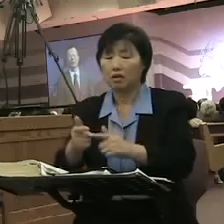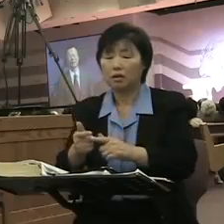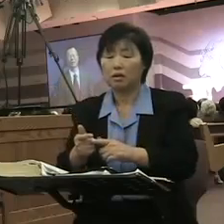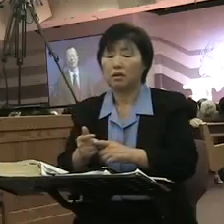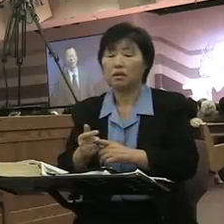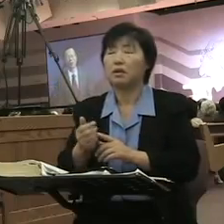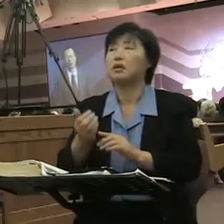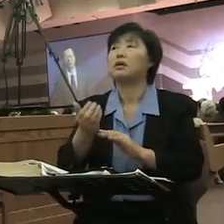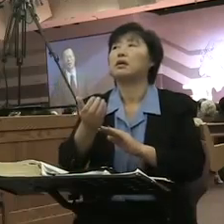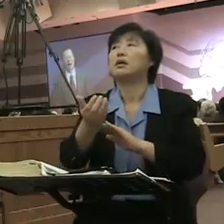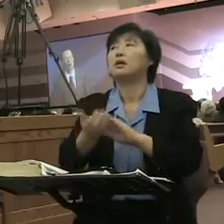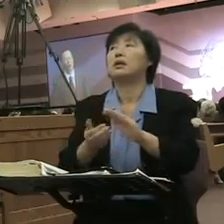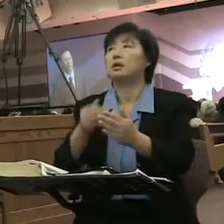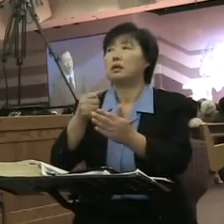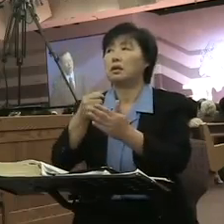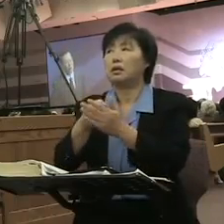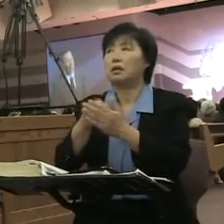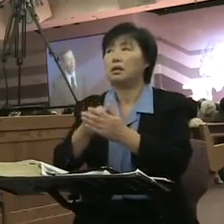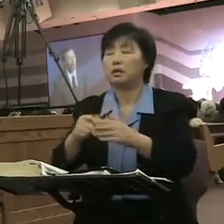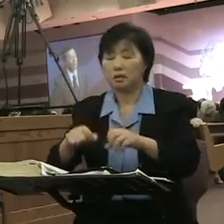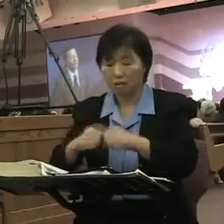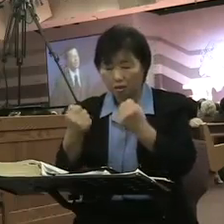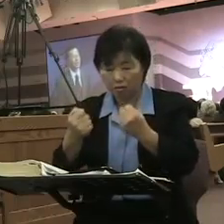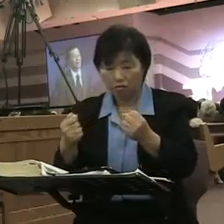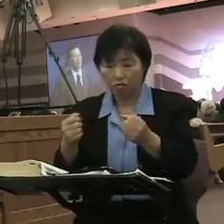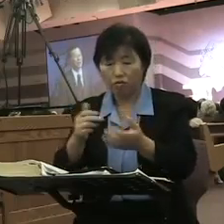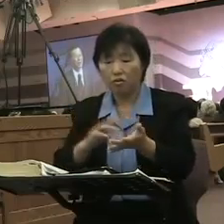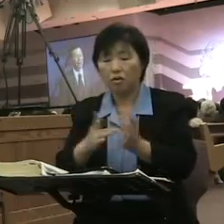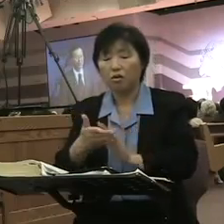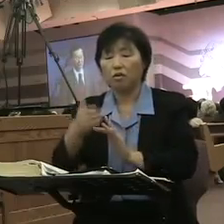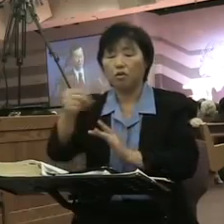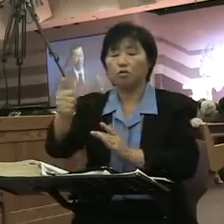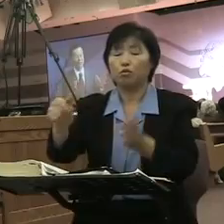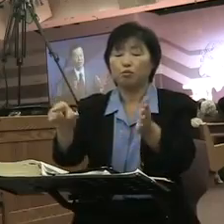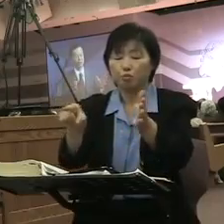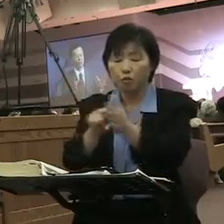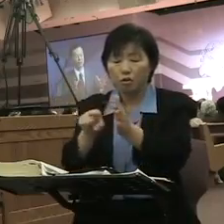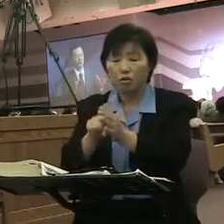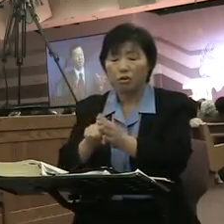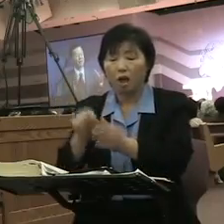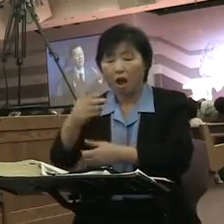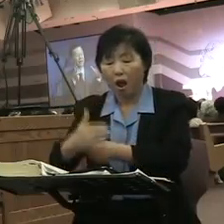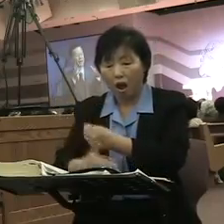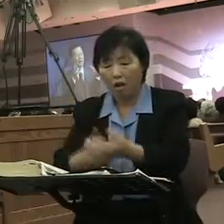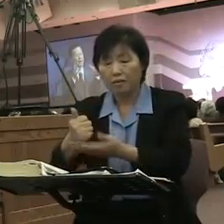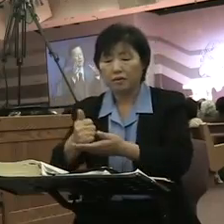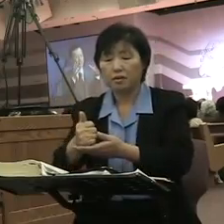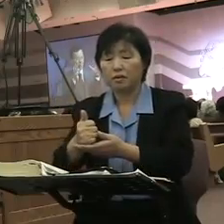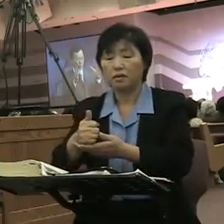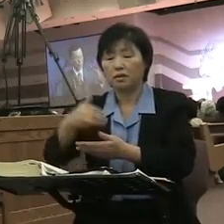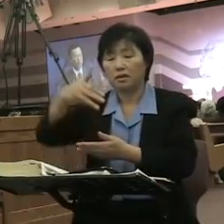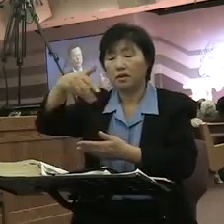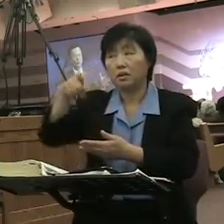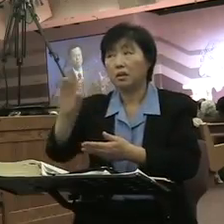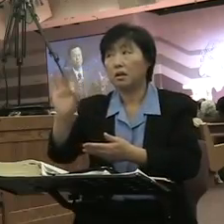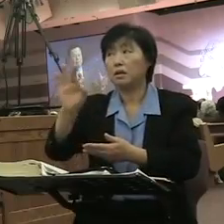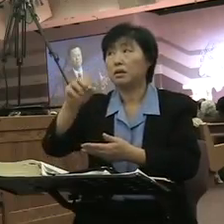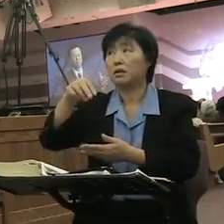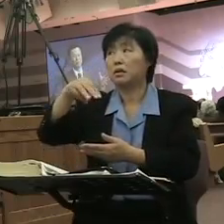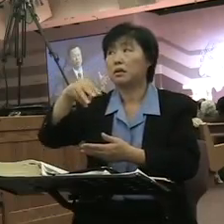것은 그렇게 해서 우리가 사고로 예수님을 믿게 된 것이 아니라 하나님께서 창세전부터 세밀하게